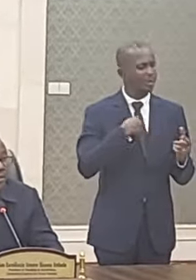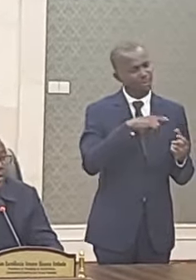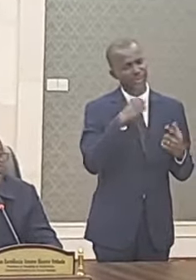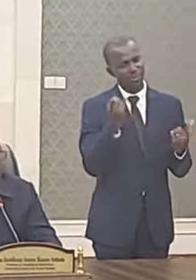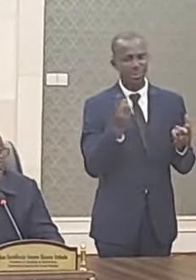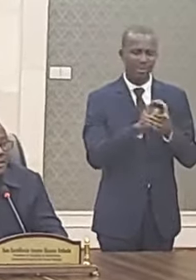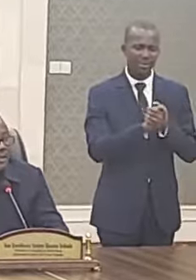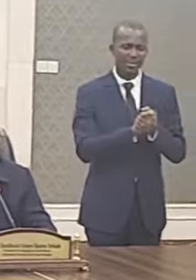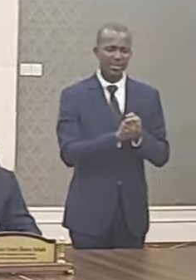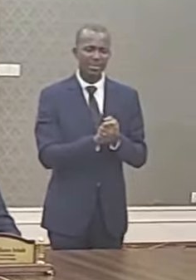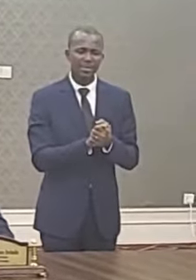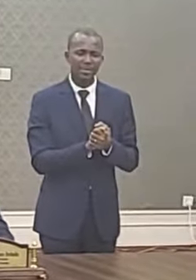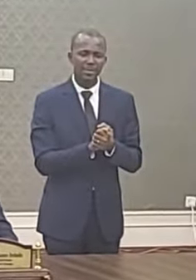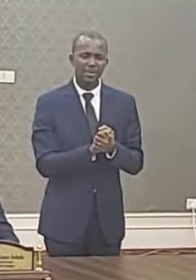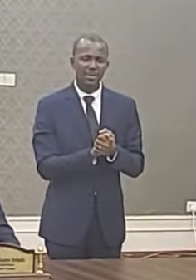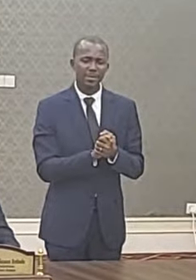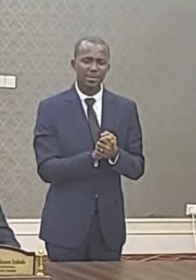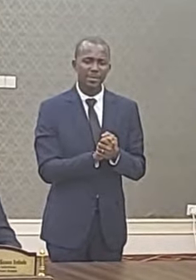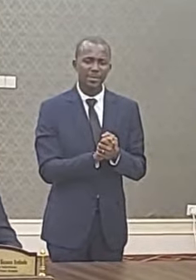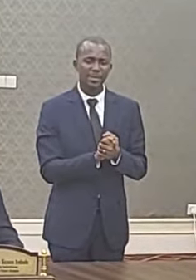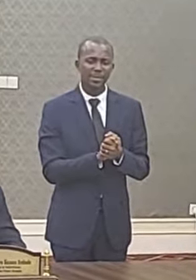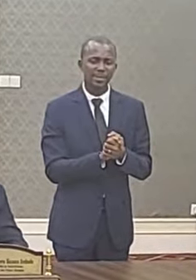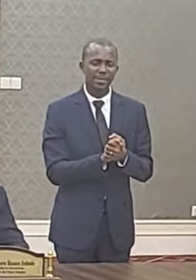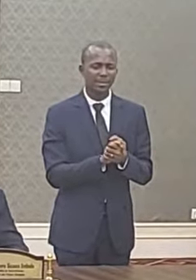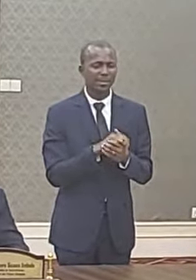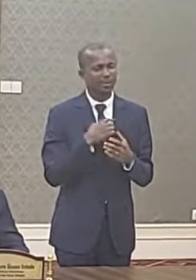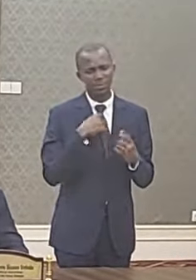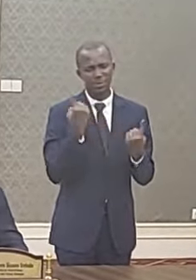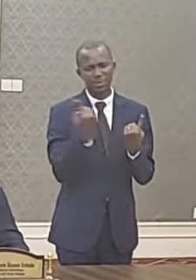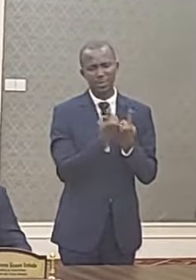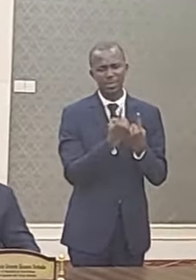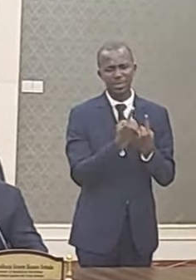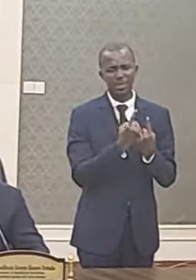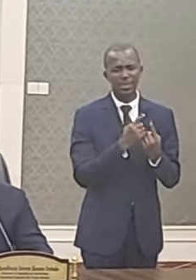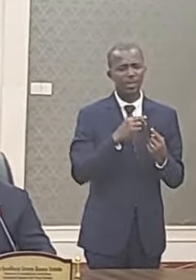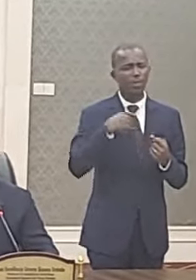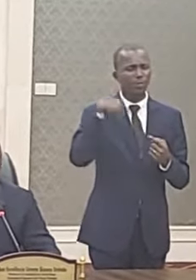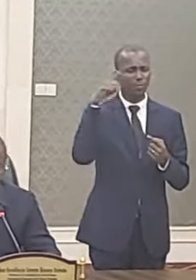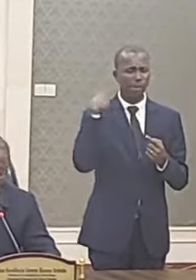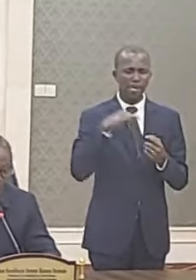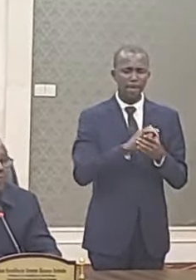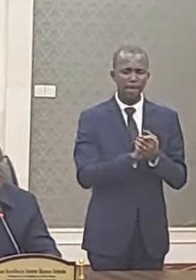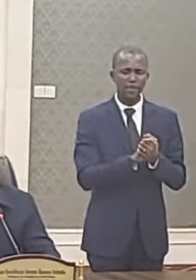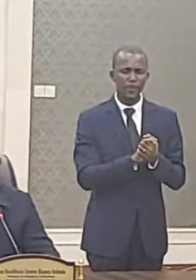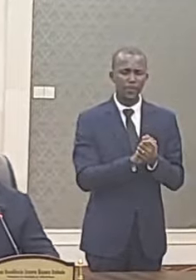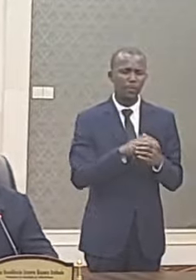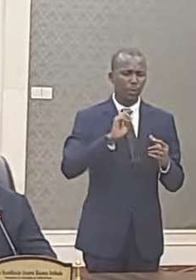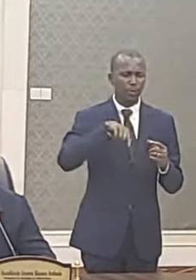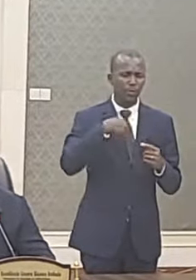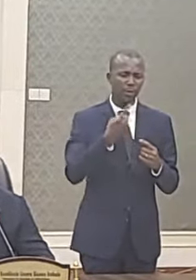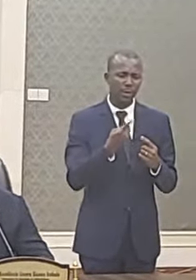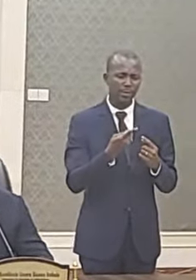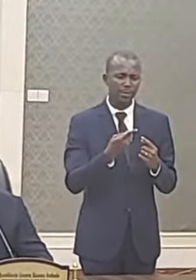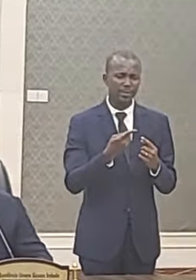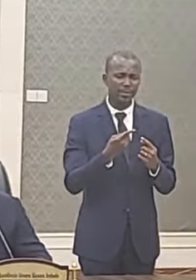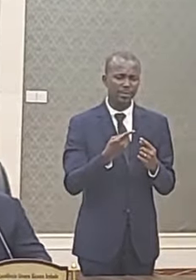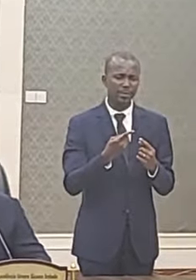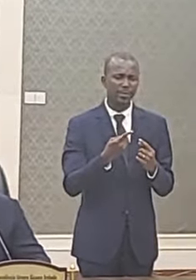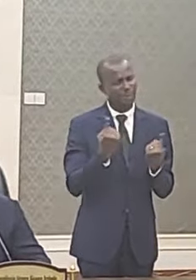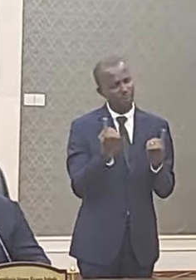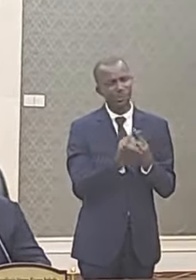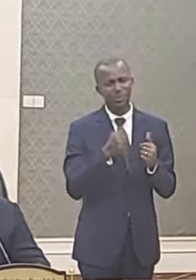ça, il pourra être mon porte-parole. Comme il a fait déjà le nord, la prochaine fois on va faire le site du